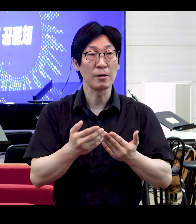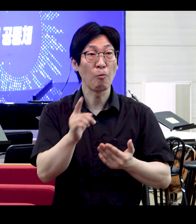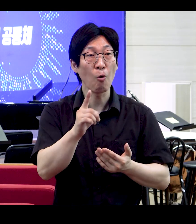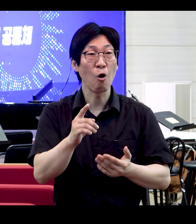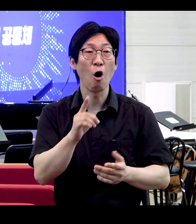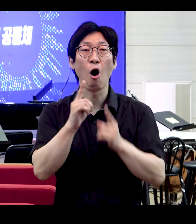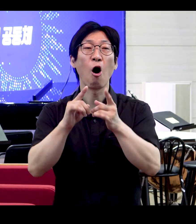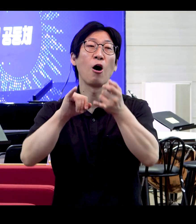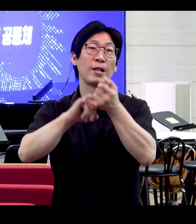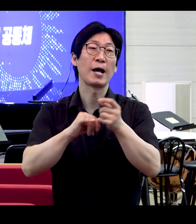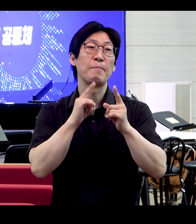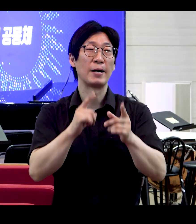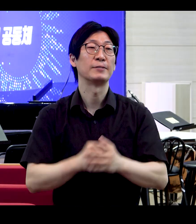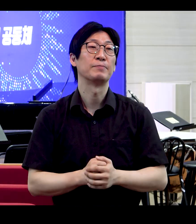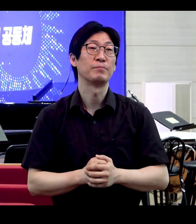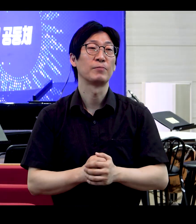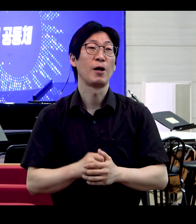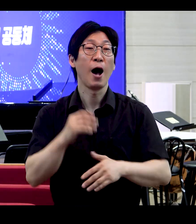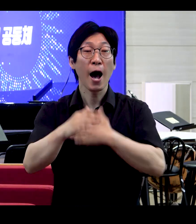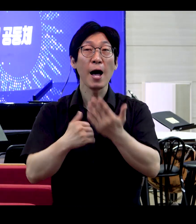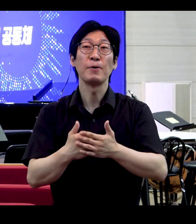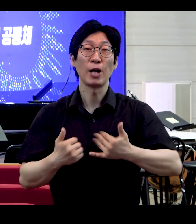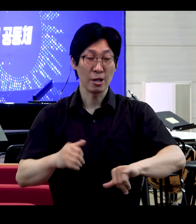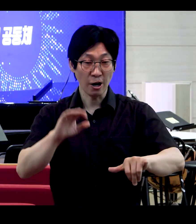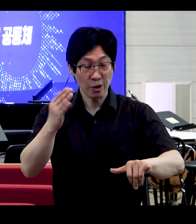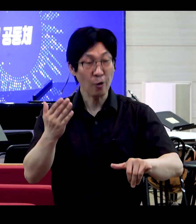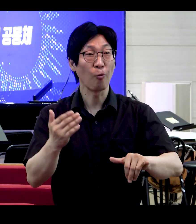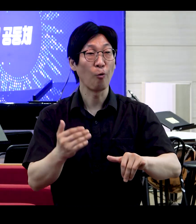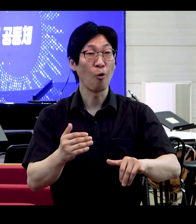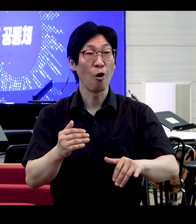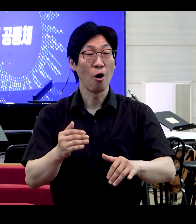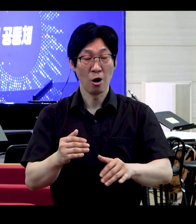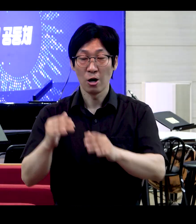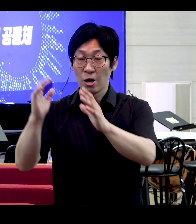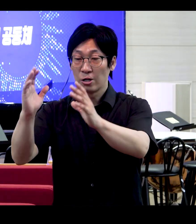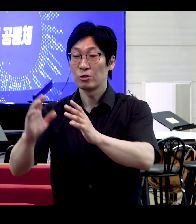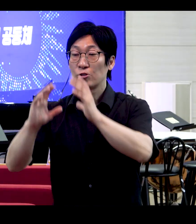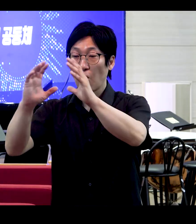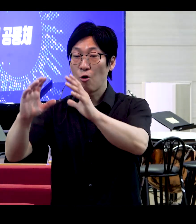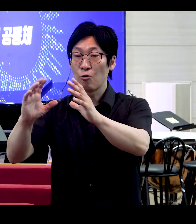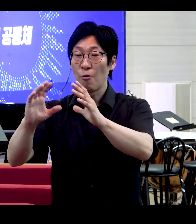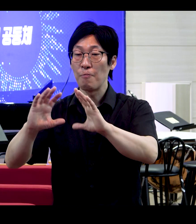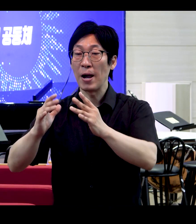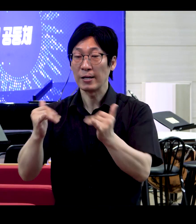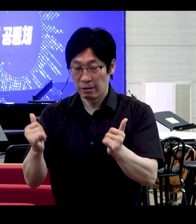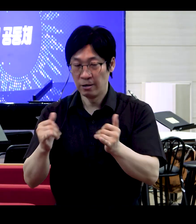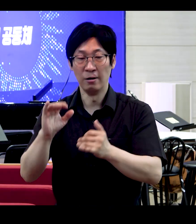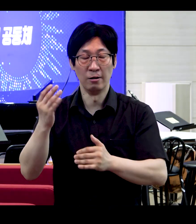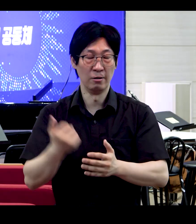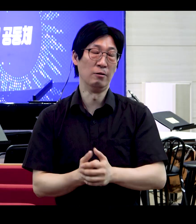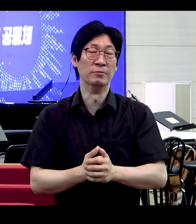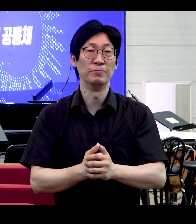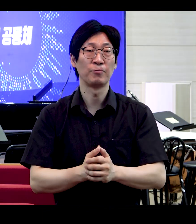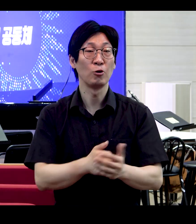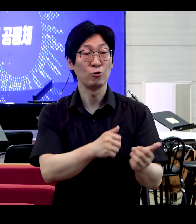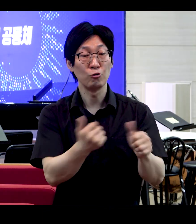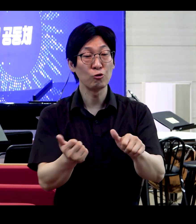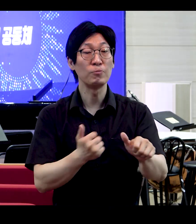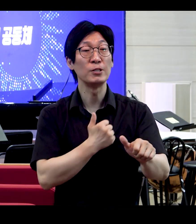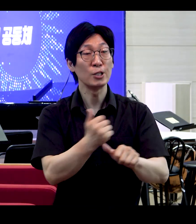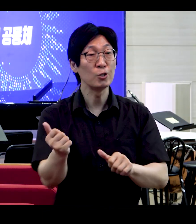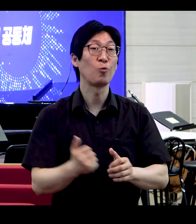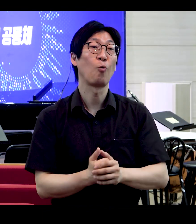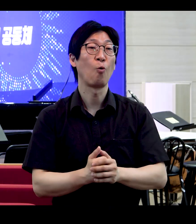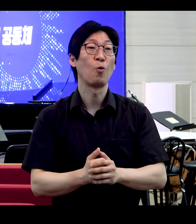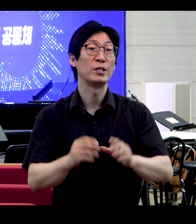겁니다. 하나님의 자녀가 되며 영생을 얻고 천국 백성이 되고 사망을